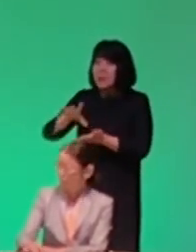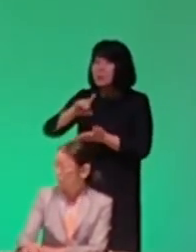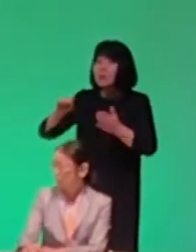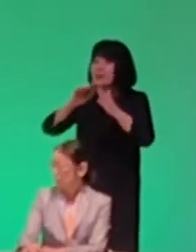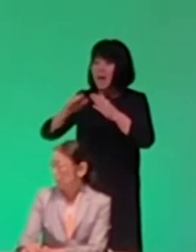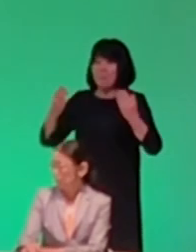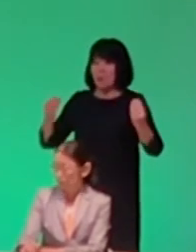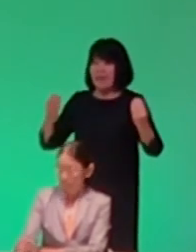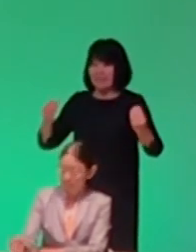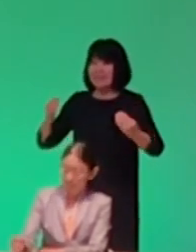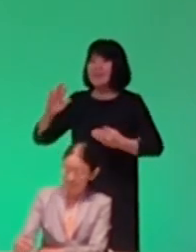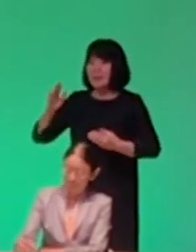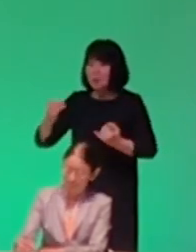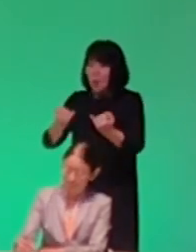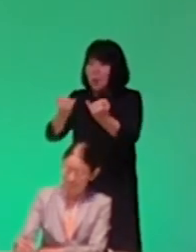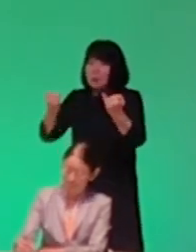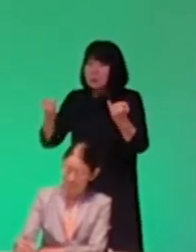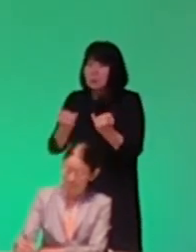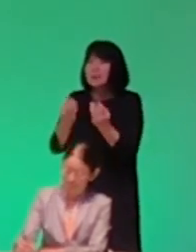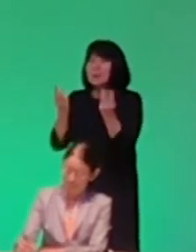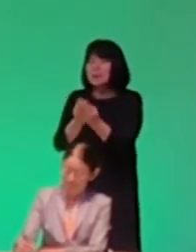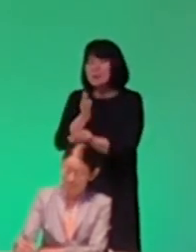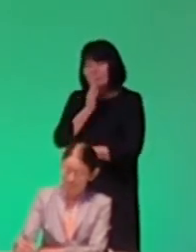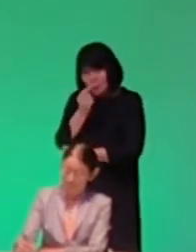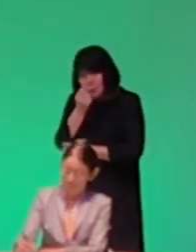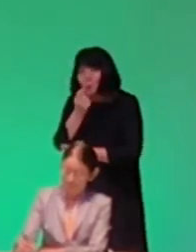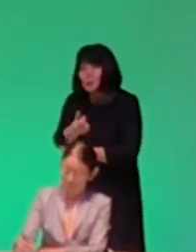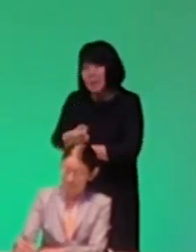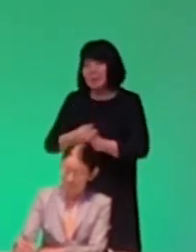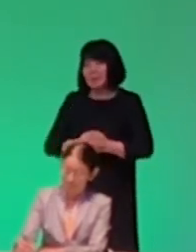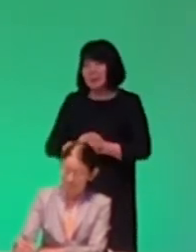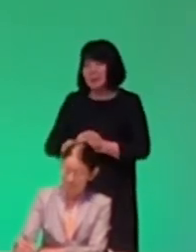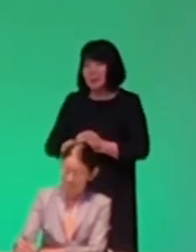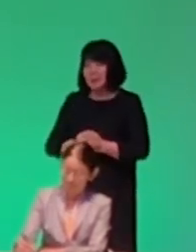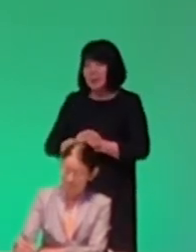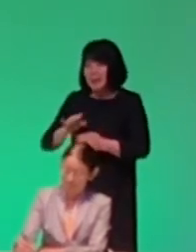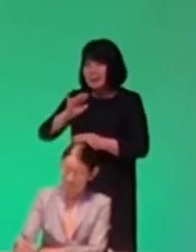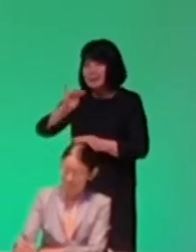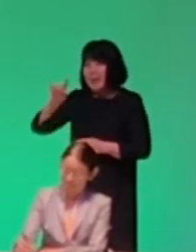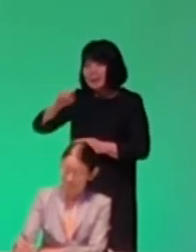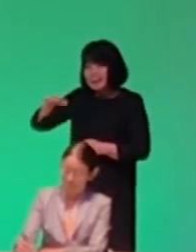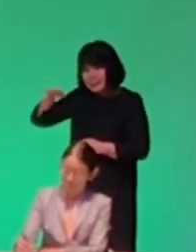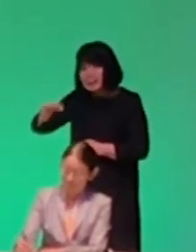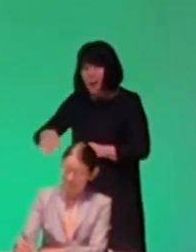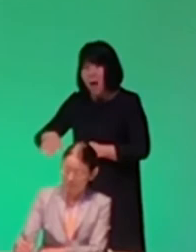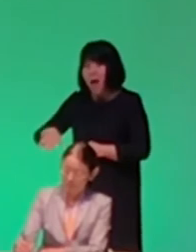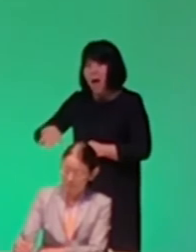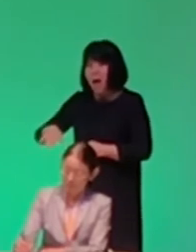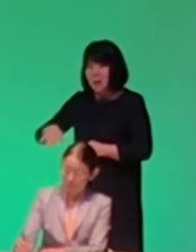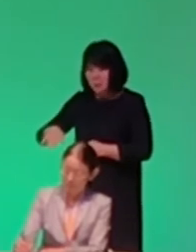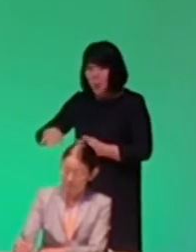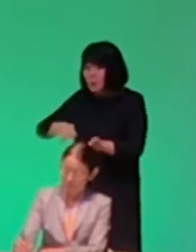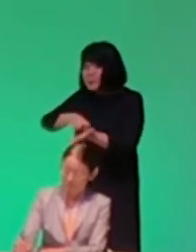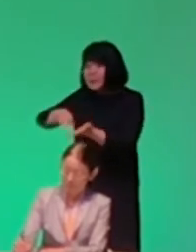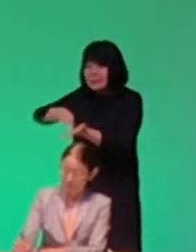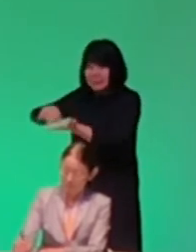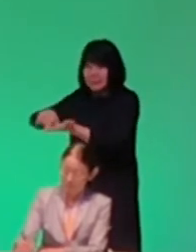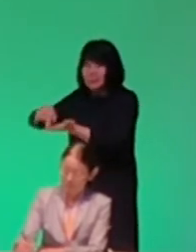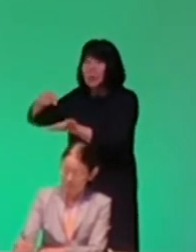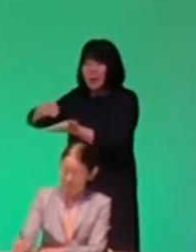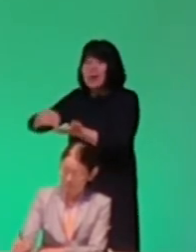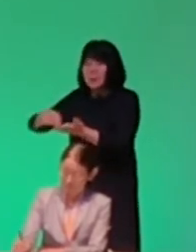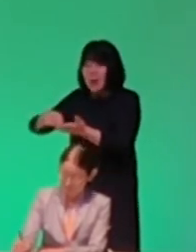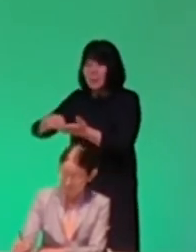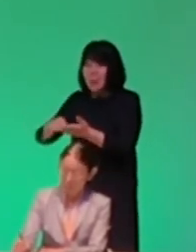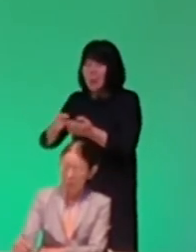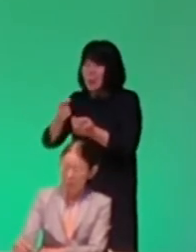ども、まあ、女性が本当に少ない、特に1000人以下の地方公共団体なんていうと、もう数